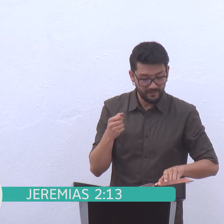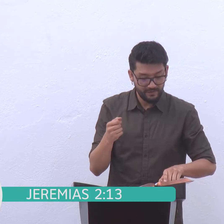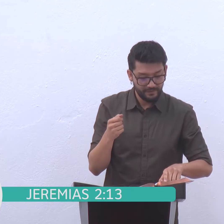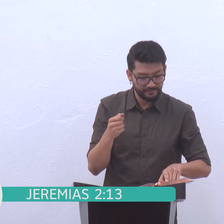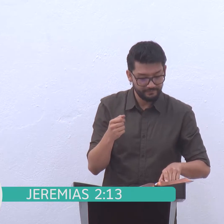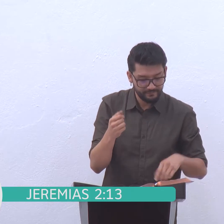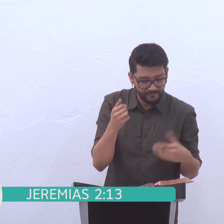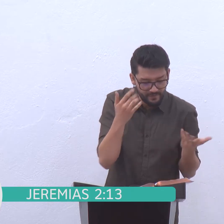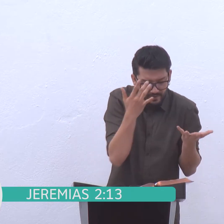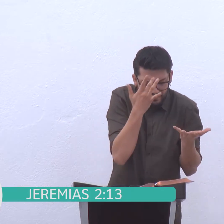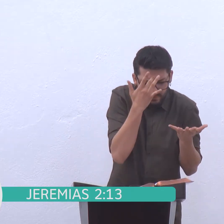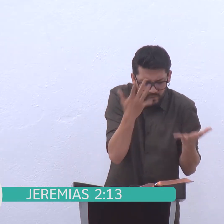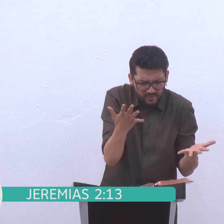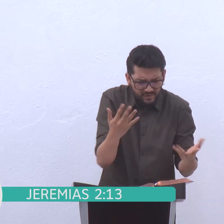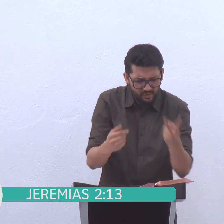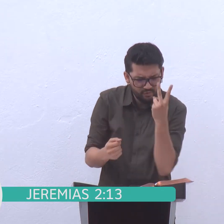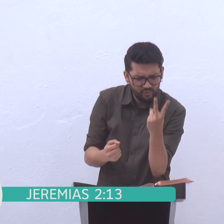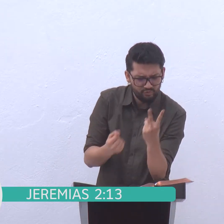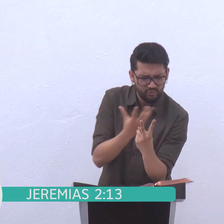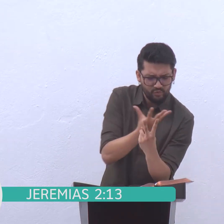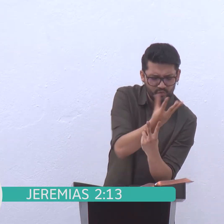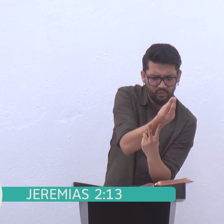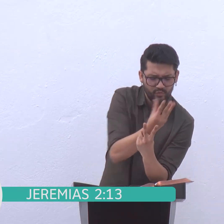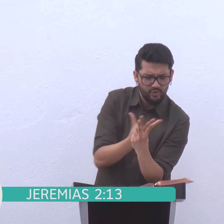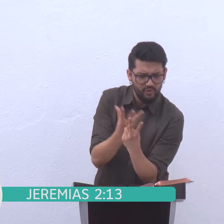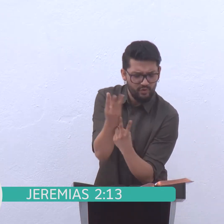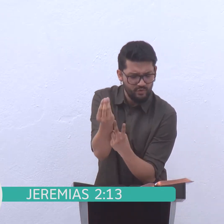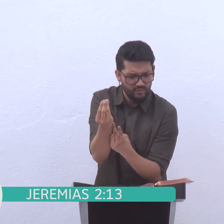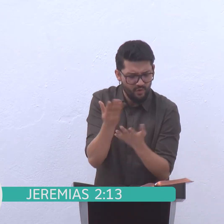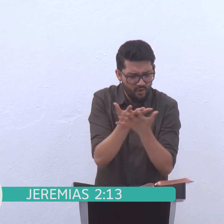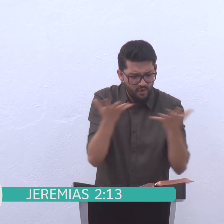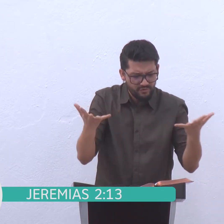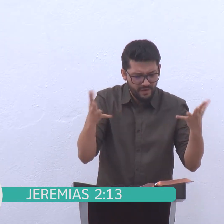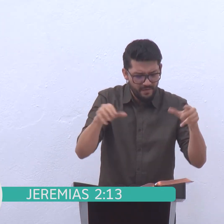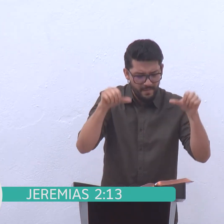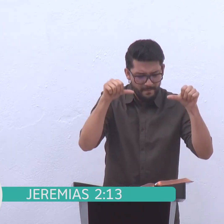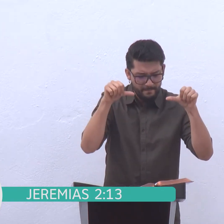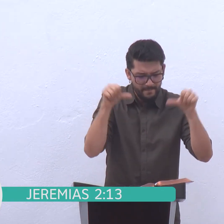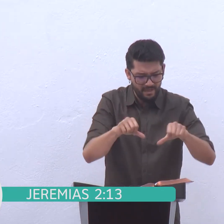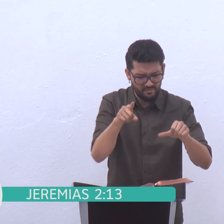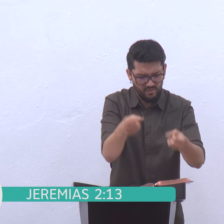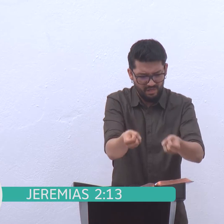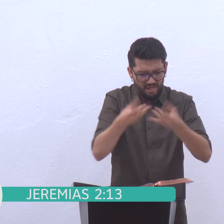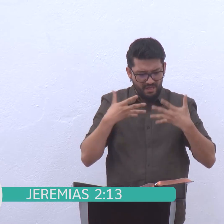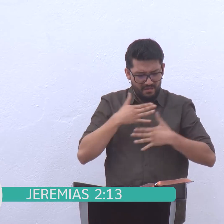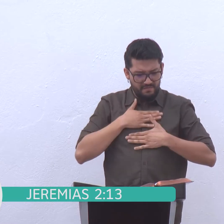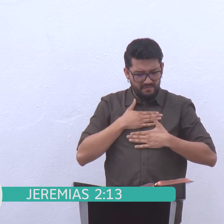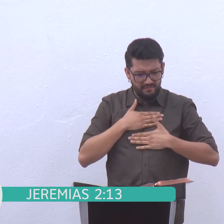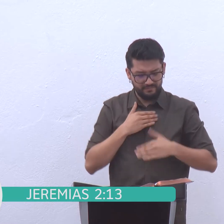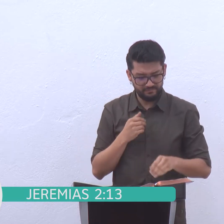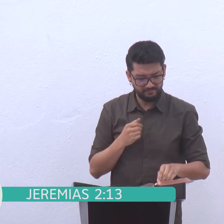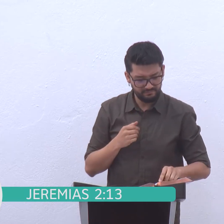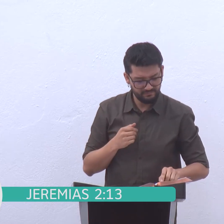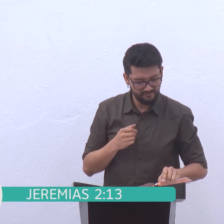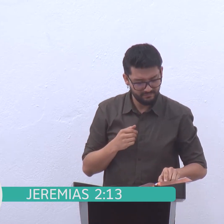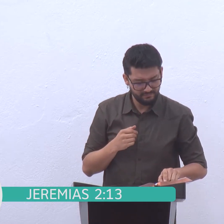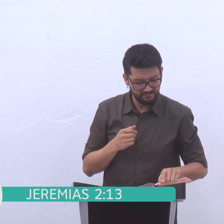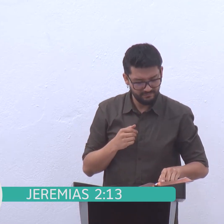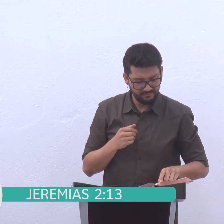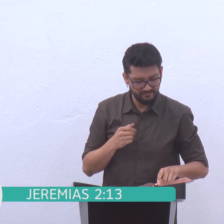Jeremías dice, porque dos males ha hecho mi pueblo. Me dejaron a mí fuente de agua